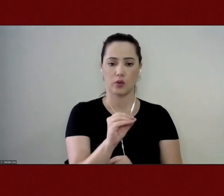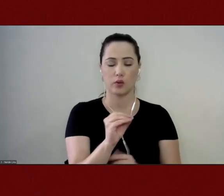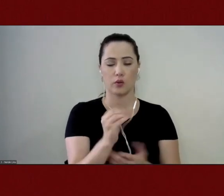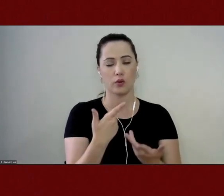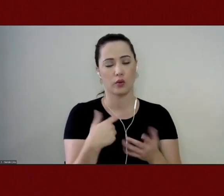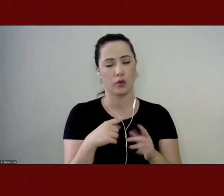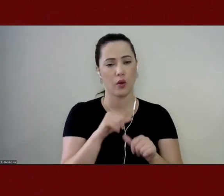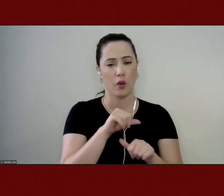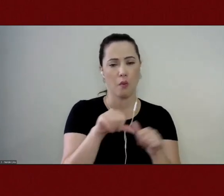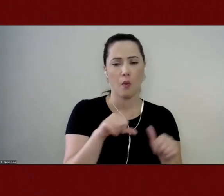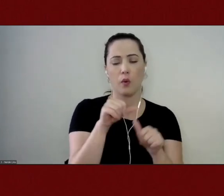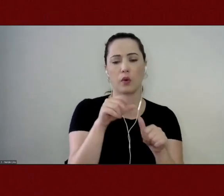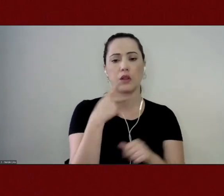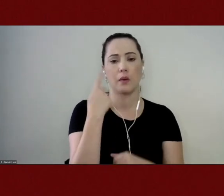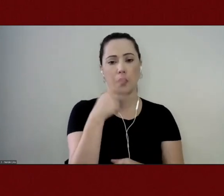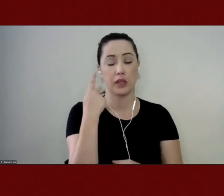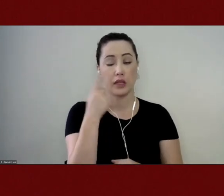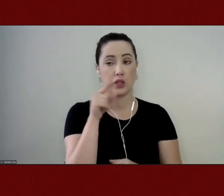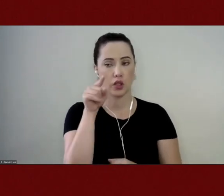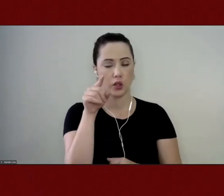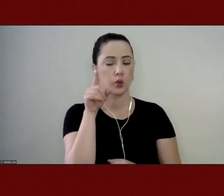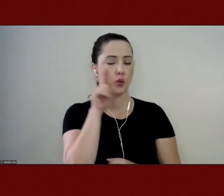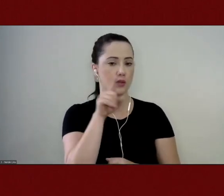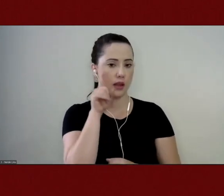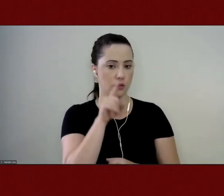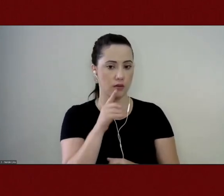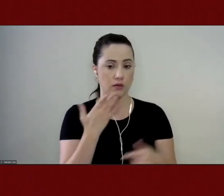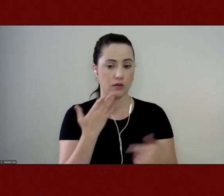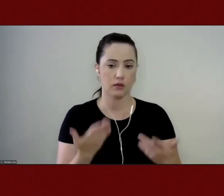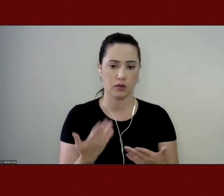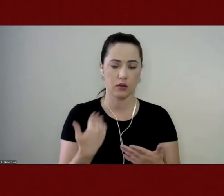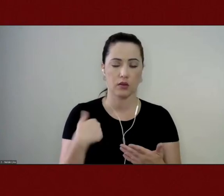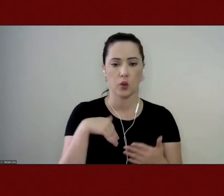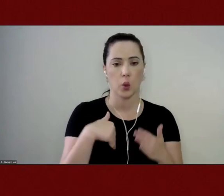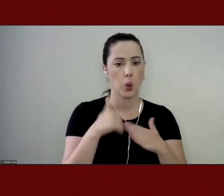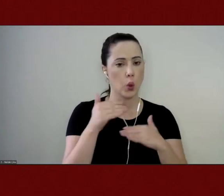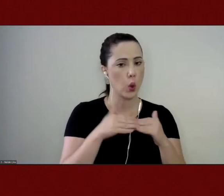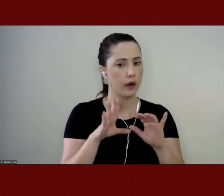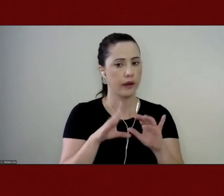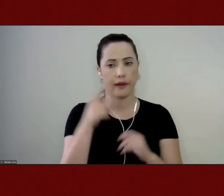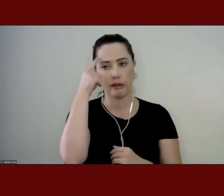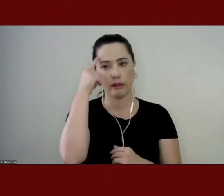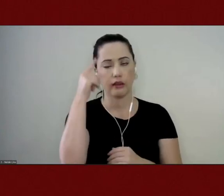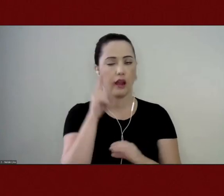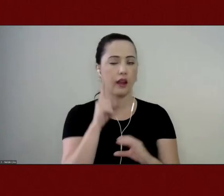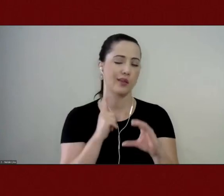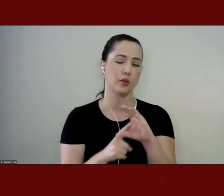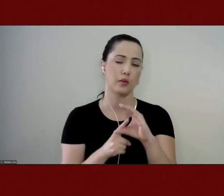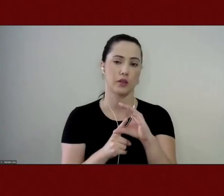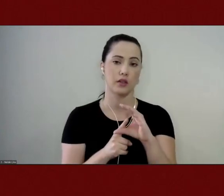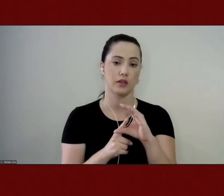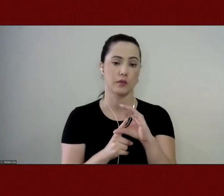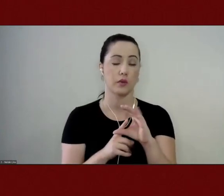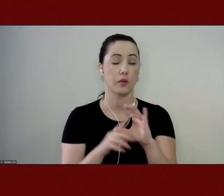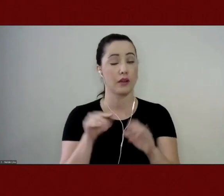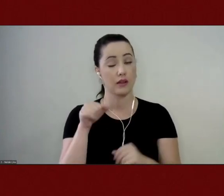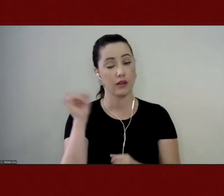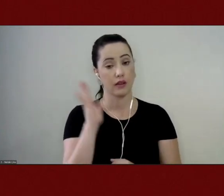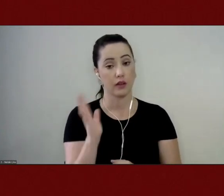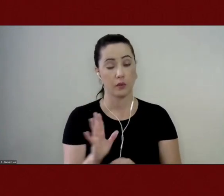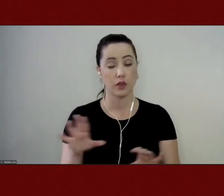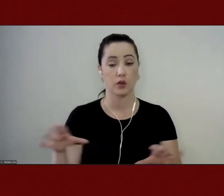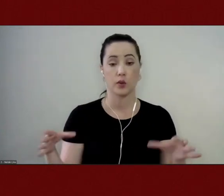política norte-americana com qualquer presença comunista. Ao mesmo tempo, no Brasil, o bloco